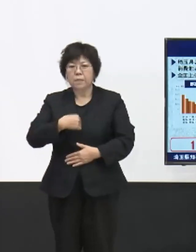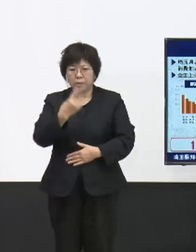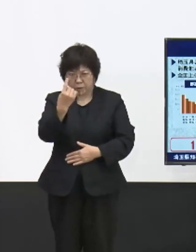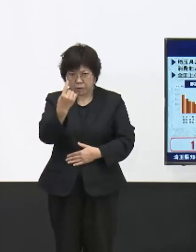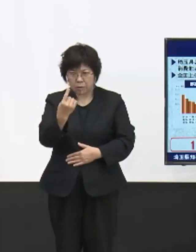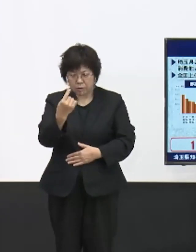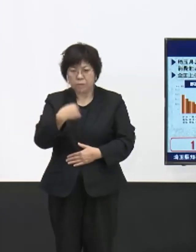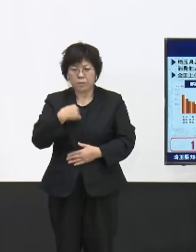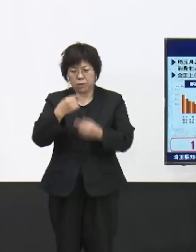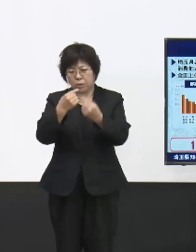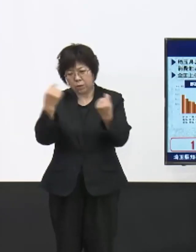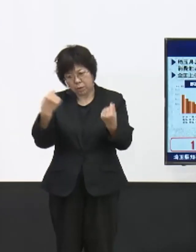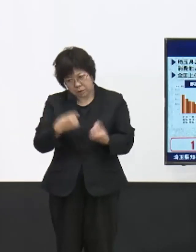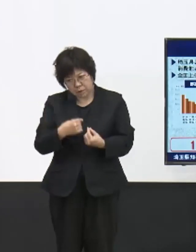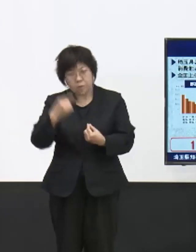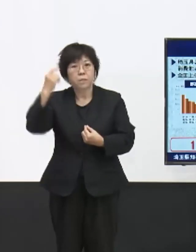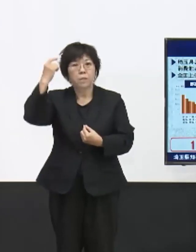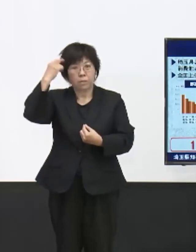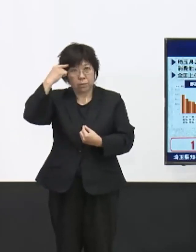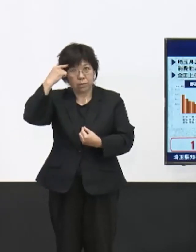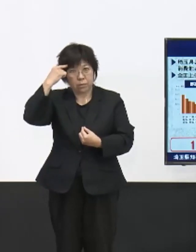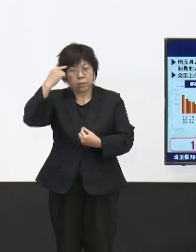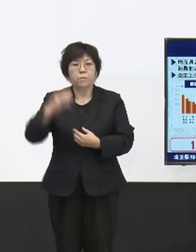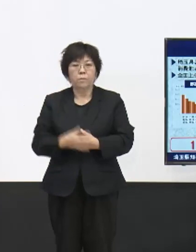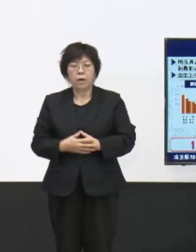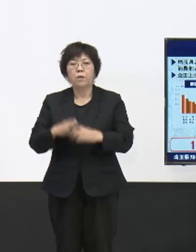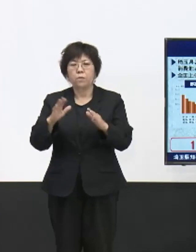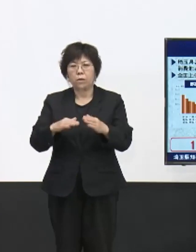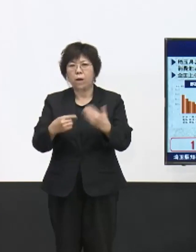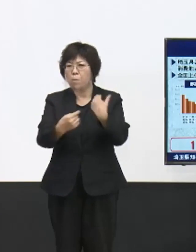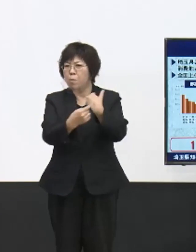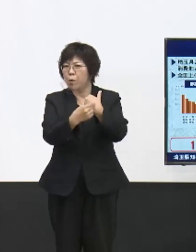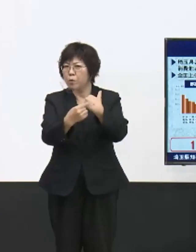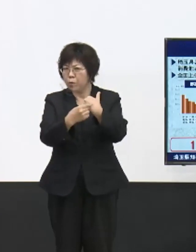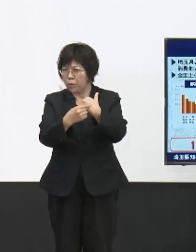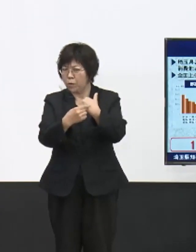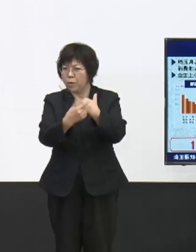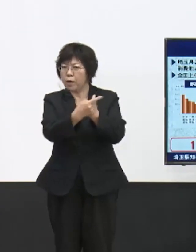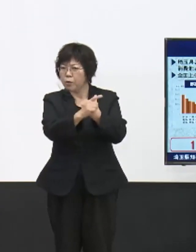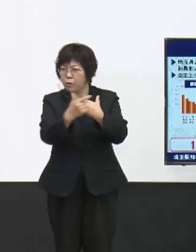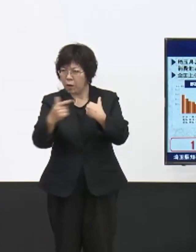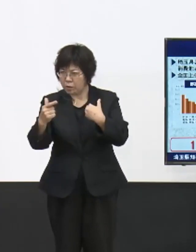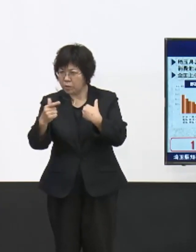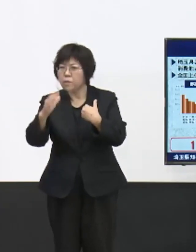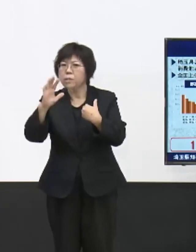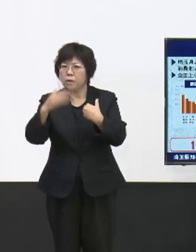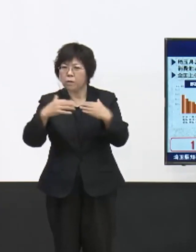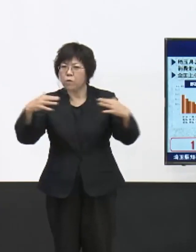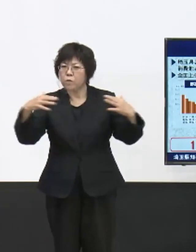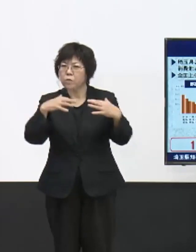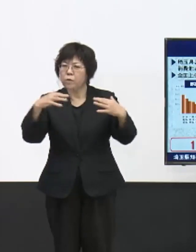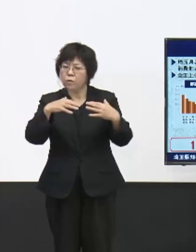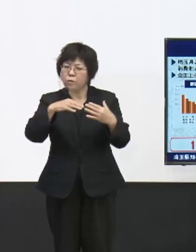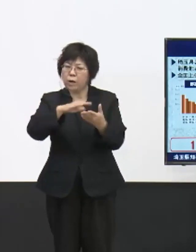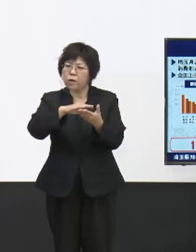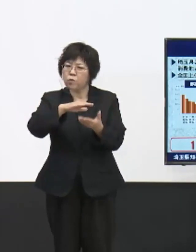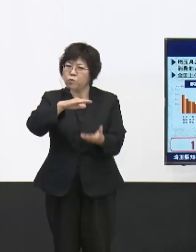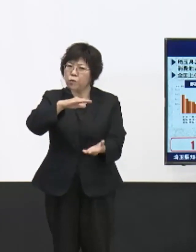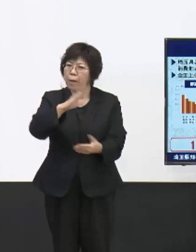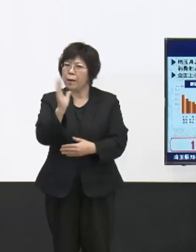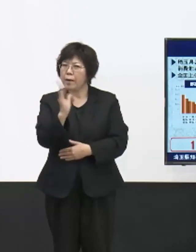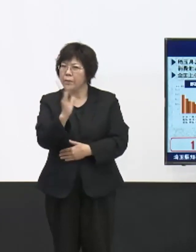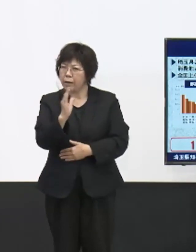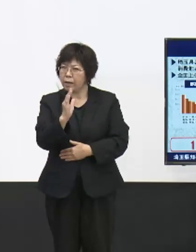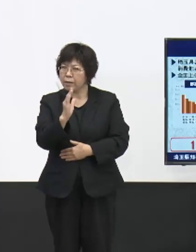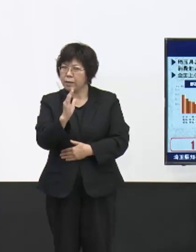申し上げれば、私は論点が多かった割には政策議論が深まらなかった、こういうその印象を